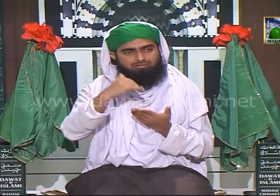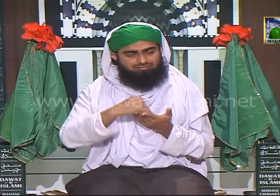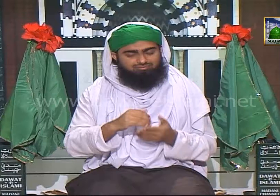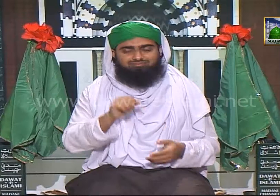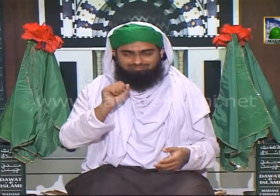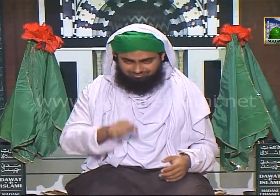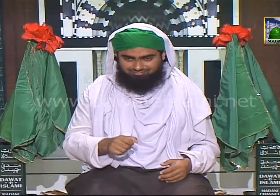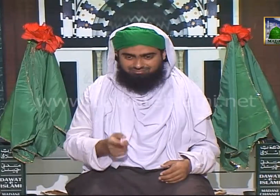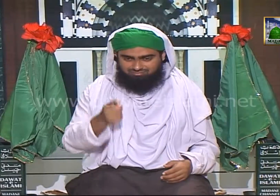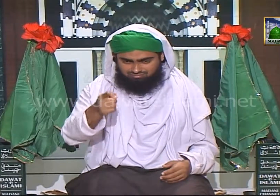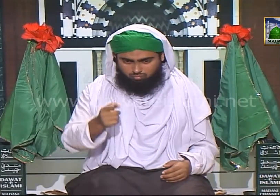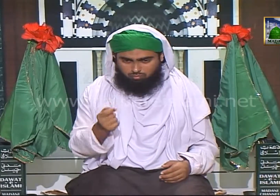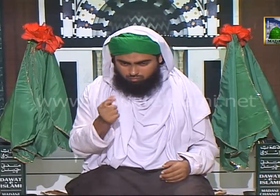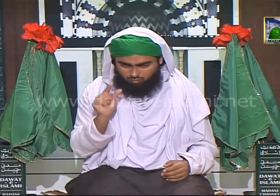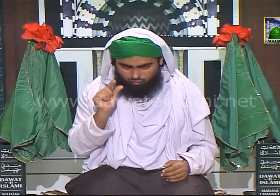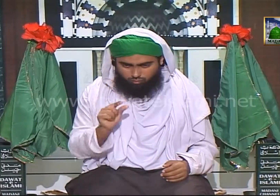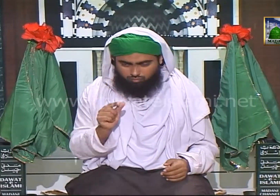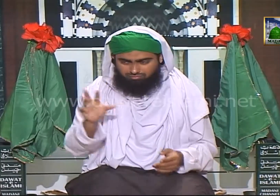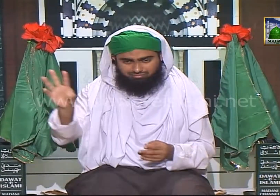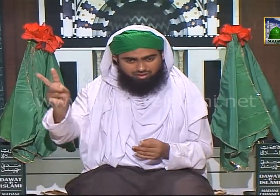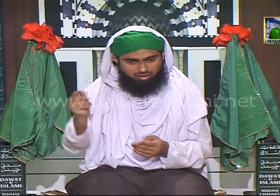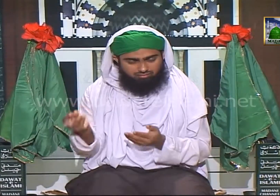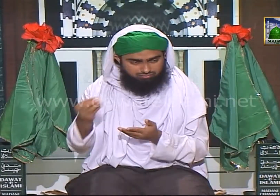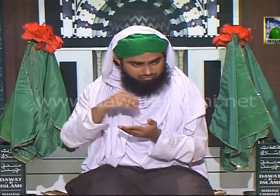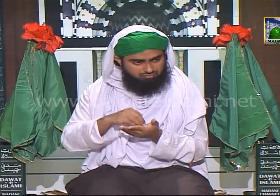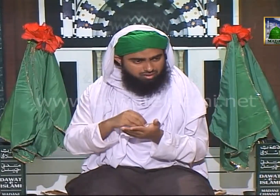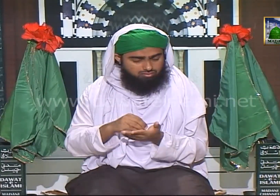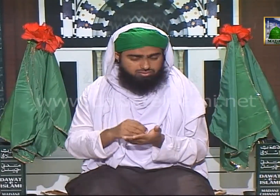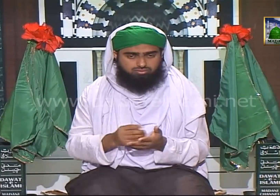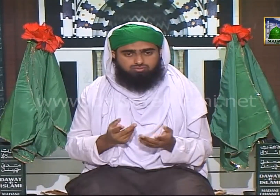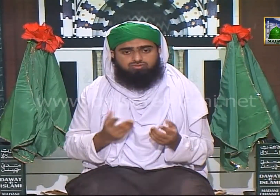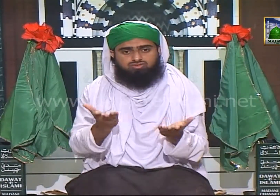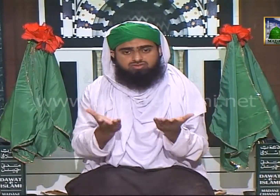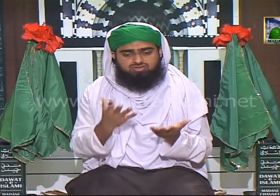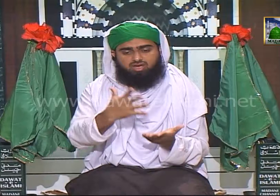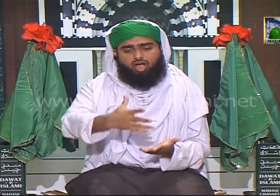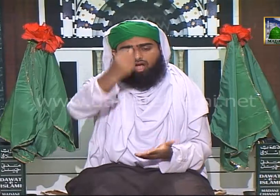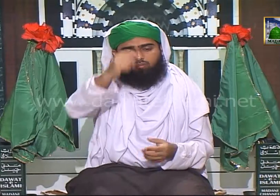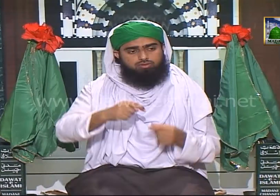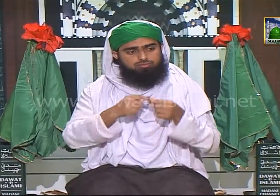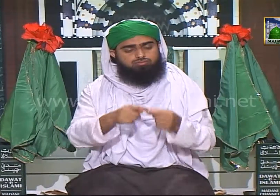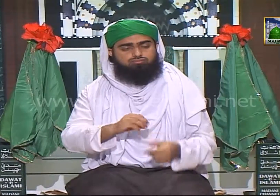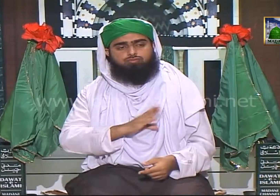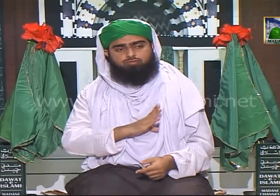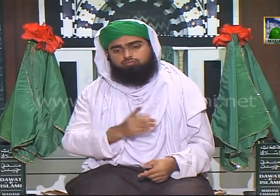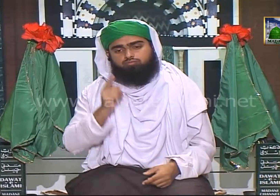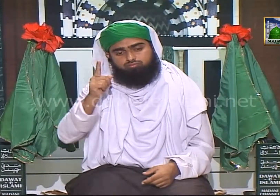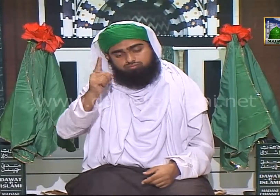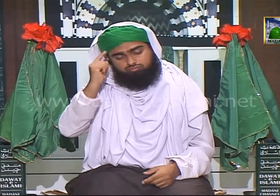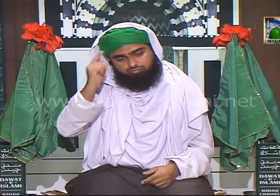سی مٹی ڈالنے میں کیا ہے, یہ تو کل قیامت میں تم کو پتا چلے گا. تو بزرگ کو تنبیہ ہوئی فوراً, تو یہ اللہ والوں کو فوراً تنبیہ ہو جاتی ہے.